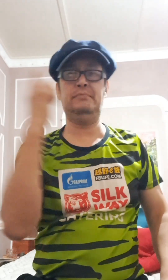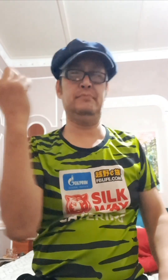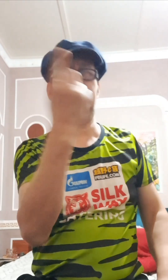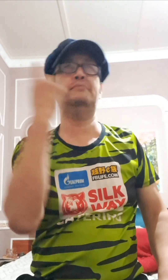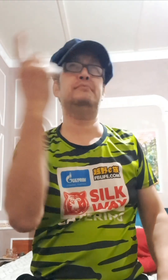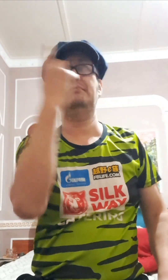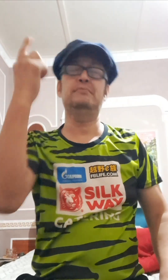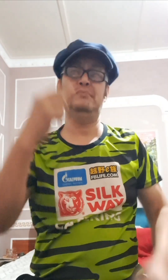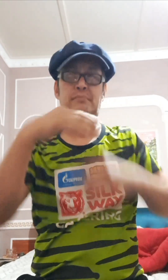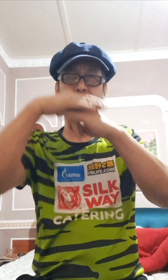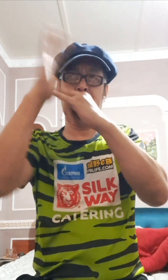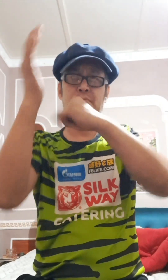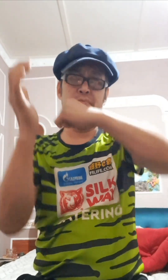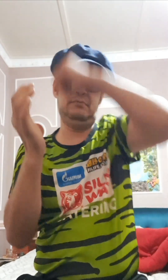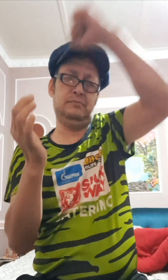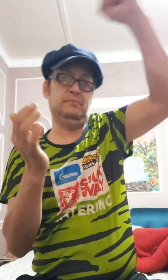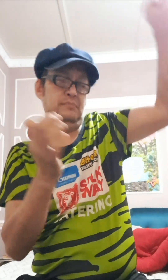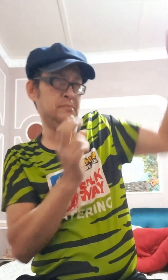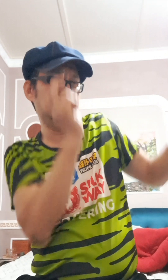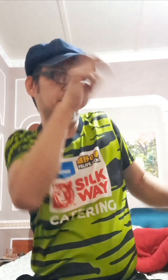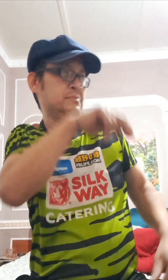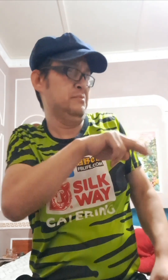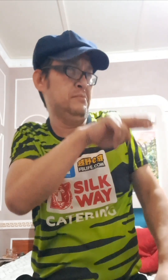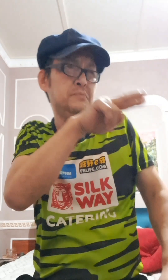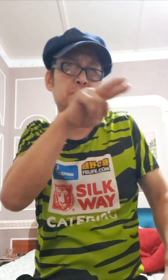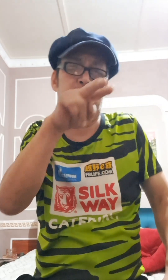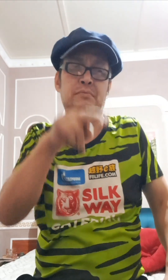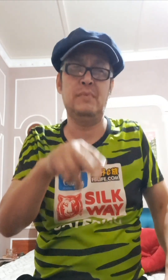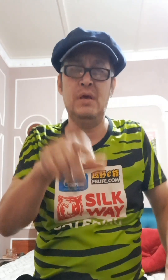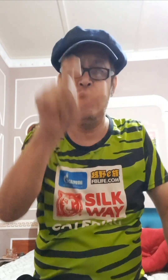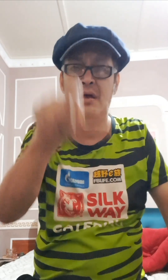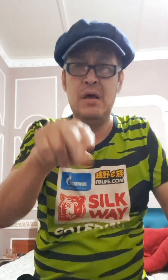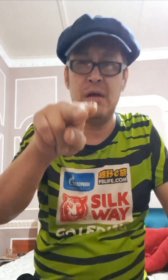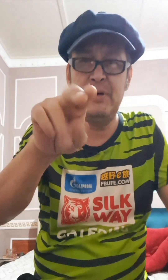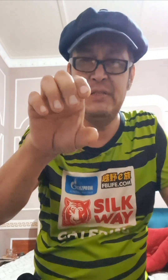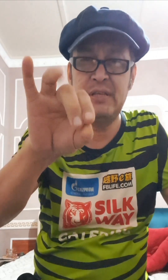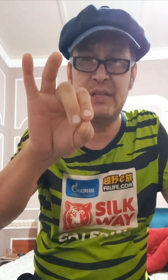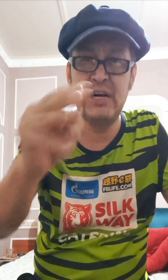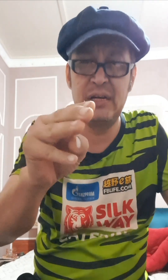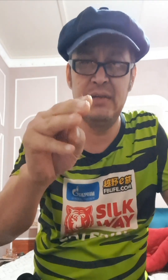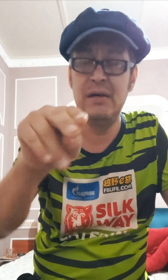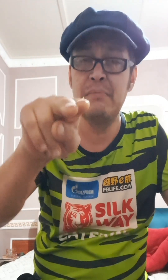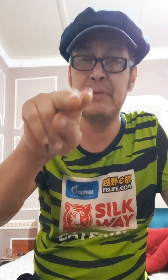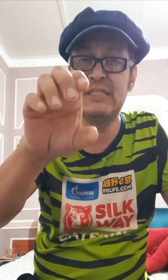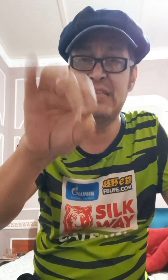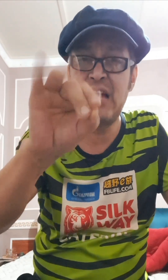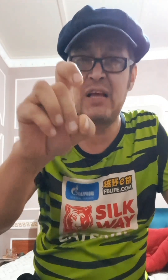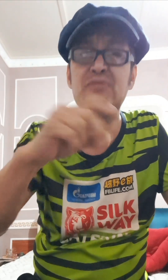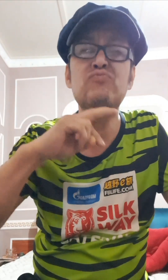La destilería recibe diariamente hasta 6 camiones de maíz, que es el ingrediente más importante en Maker's Mark. El whisky